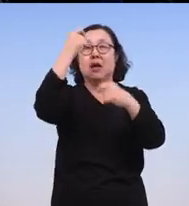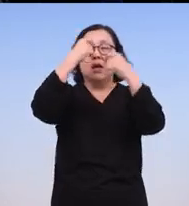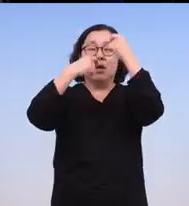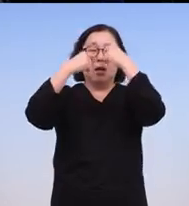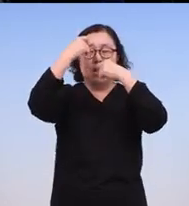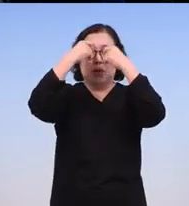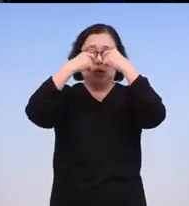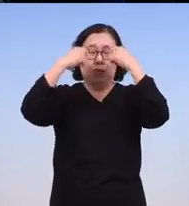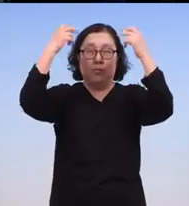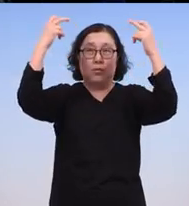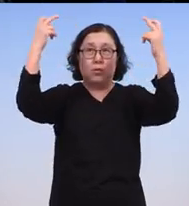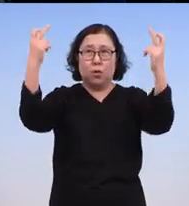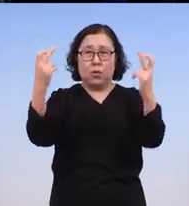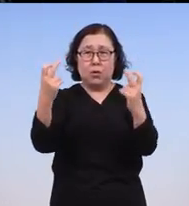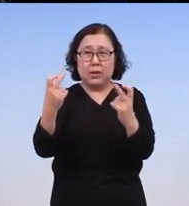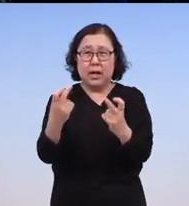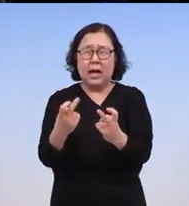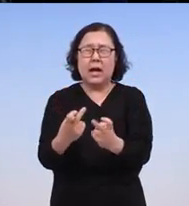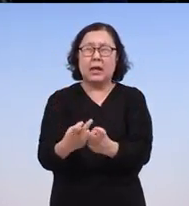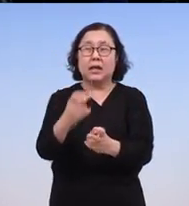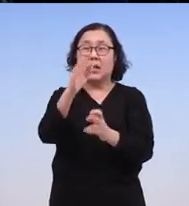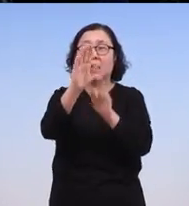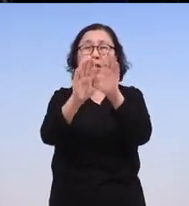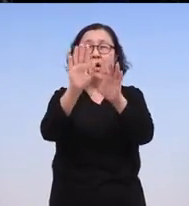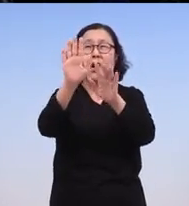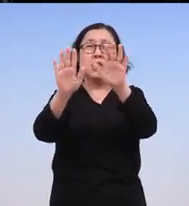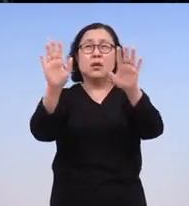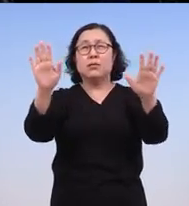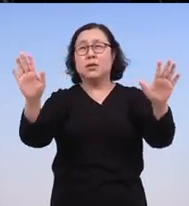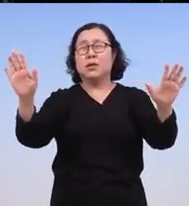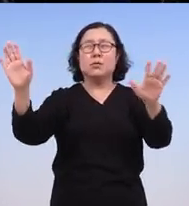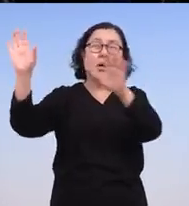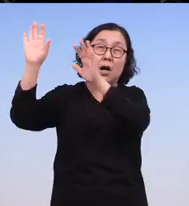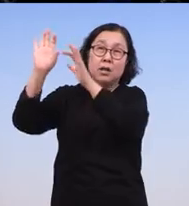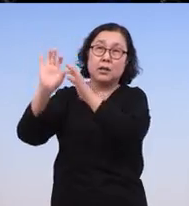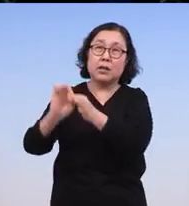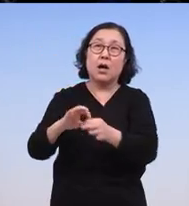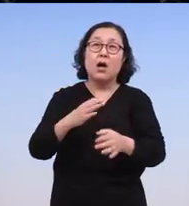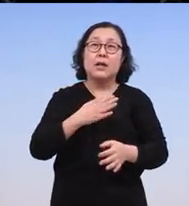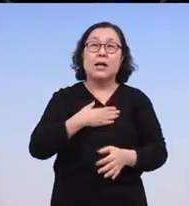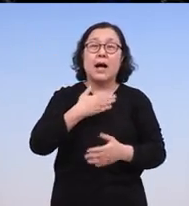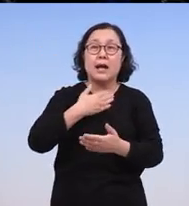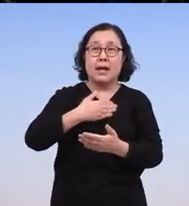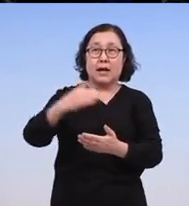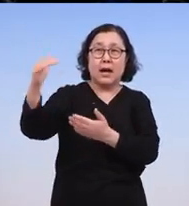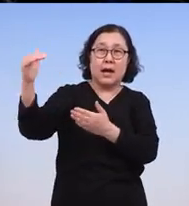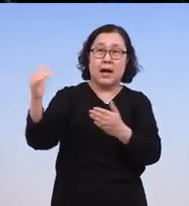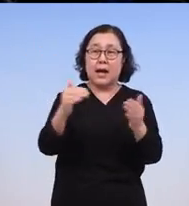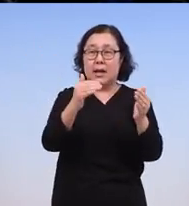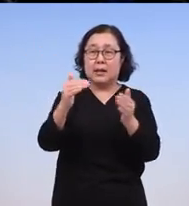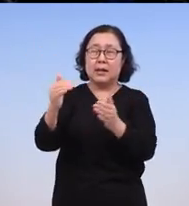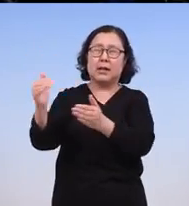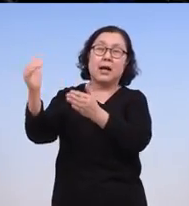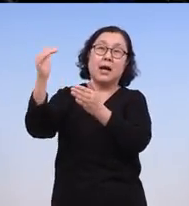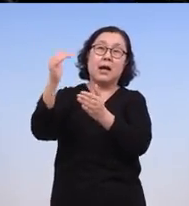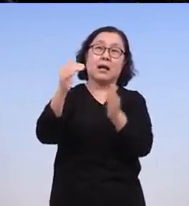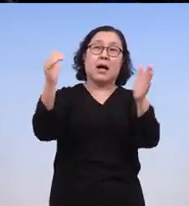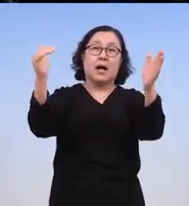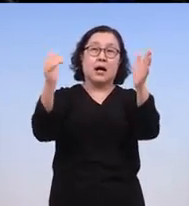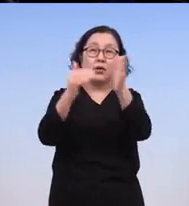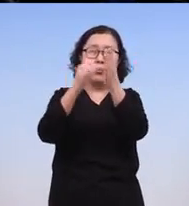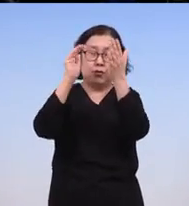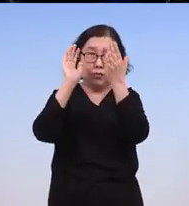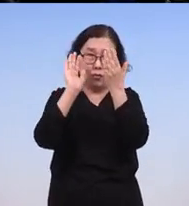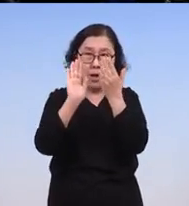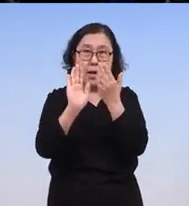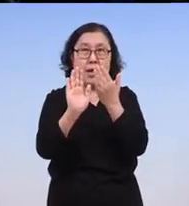골짜기 더듬으면서, 눈물 골짜기 더듬으면서 나의